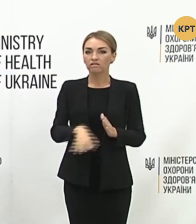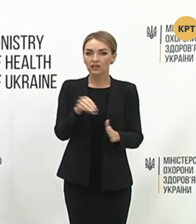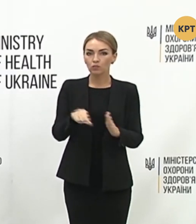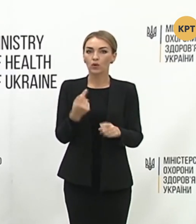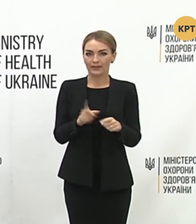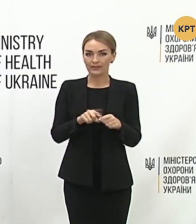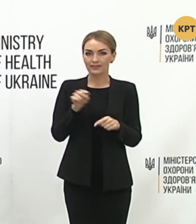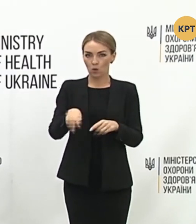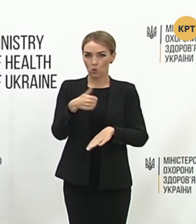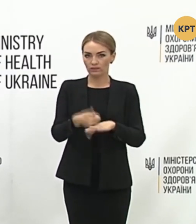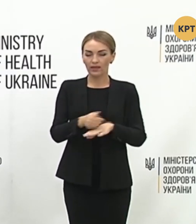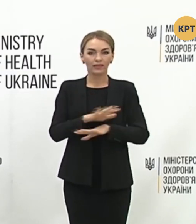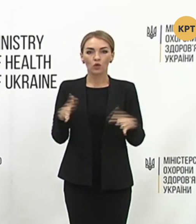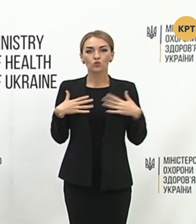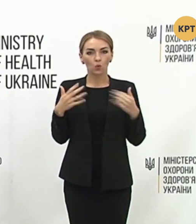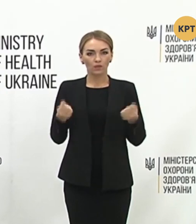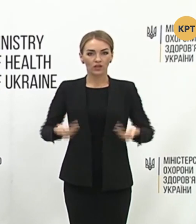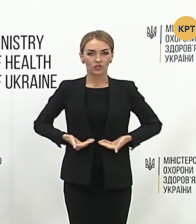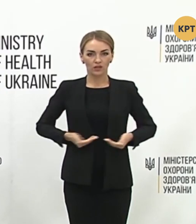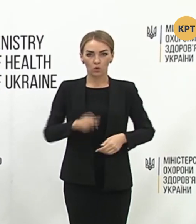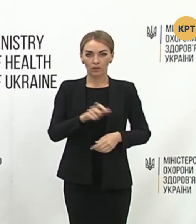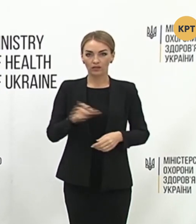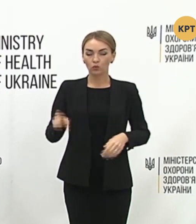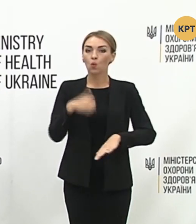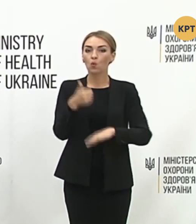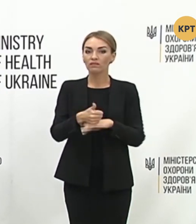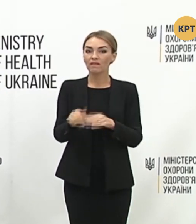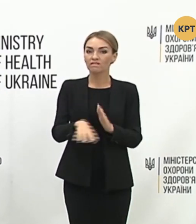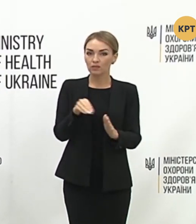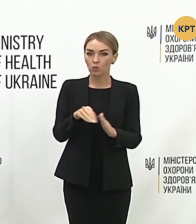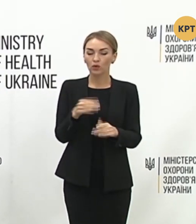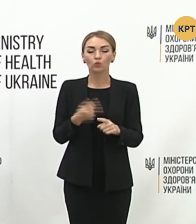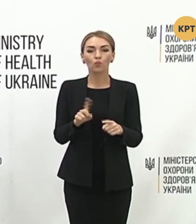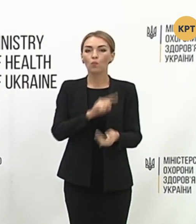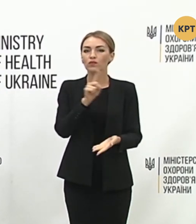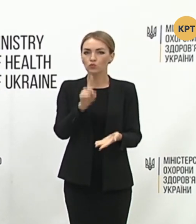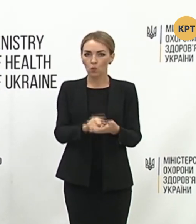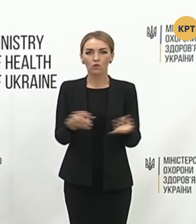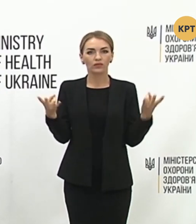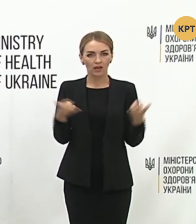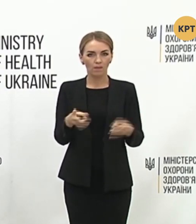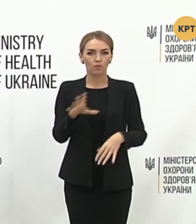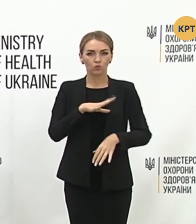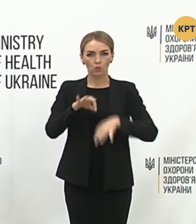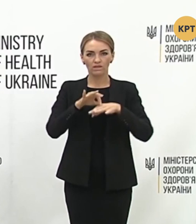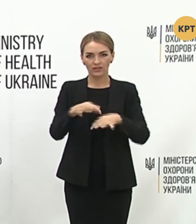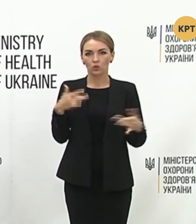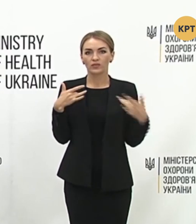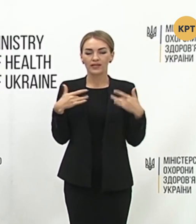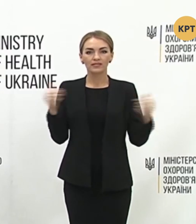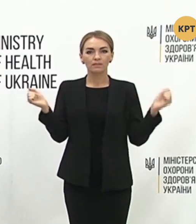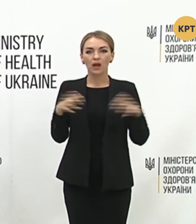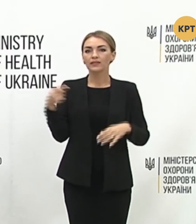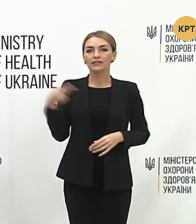це ж головне. Не здоров'я і життя громадян, а головне це вибори. Тому обов'язково треба було провести концерт 3 жовтня,